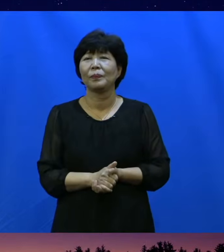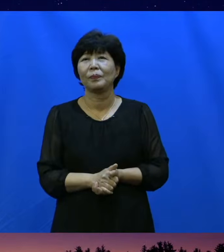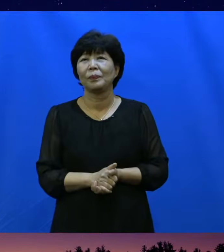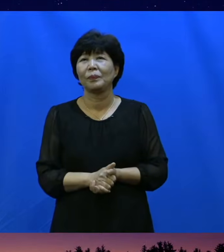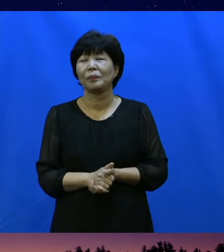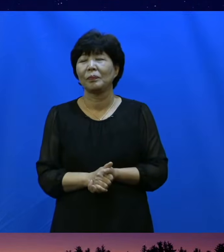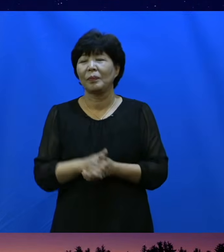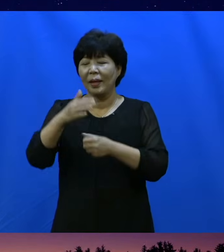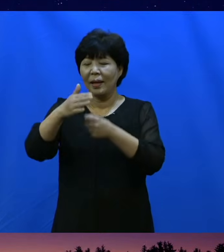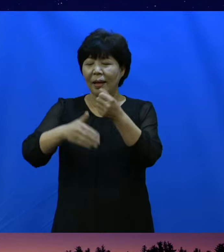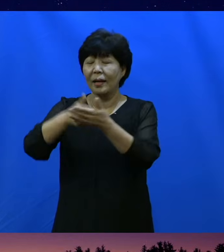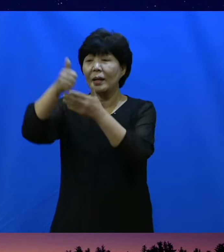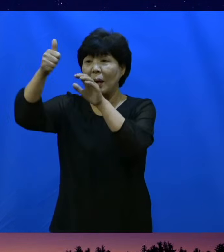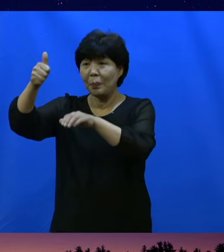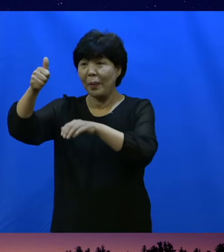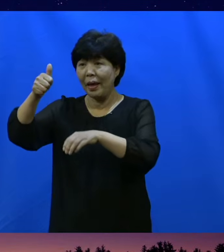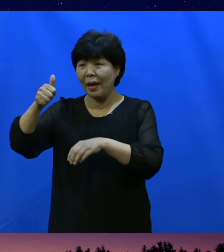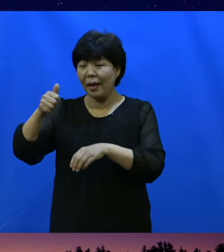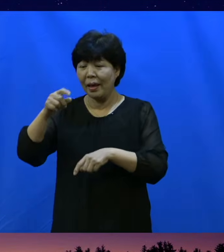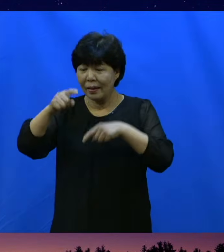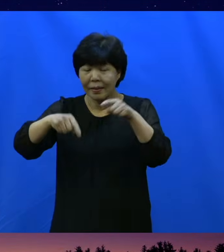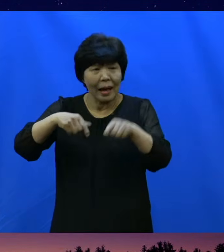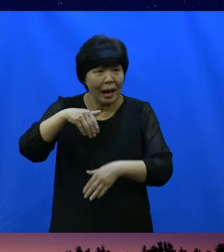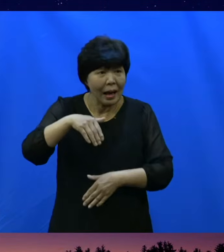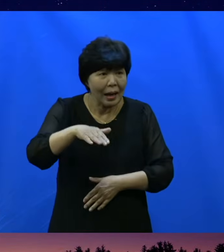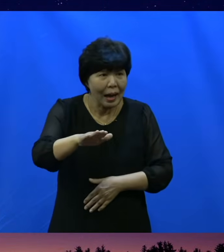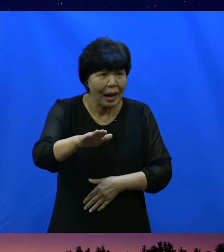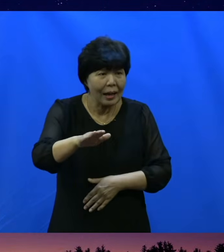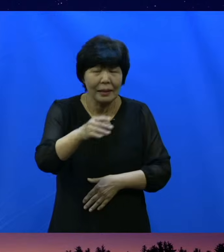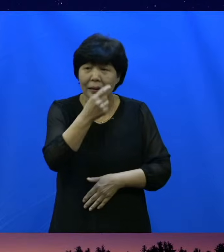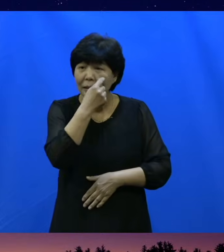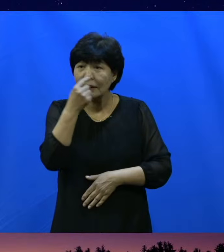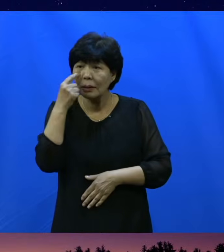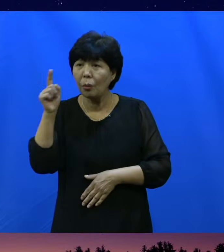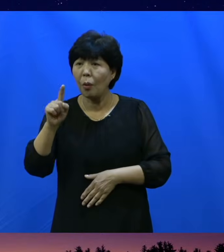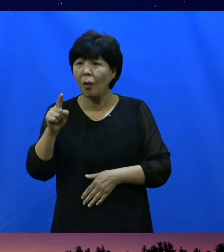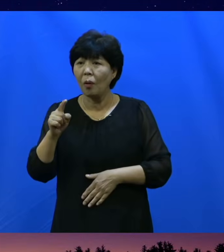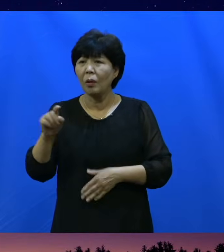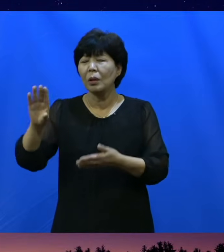여러분, 우리가 하나님 앞에 나아갈 근거는 뭡니까? 그리스도, 그분을 힘입어.